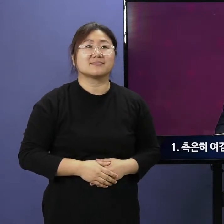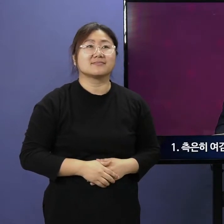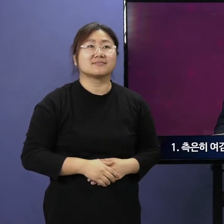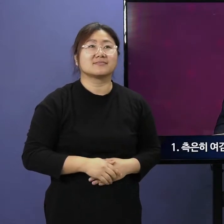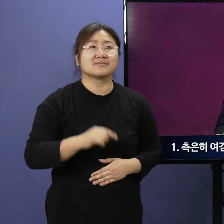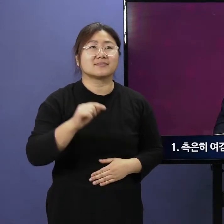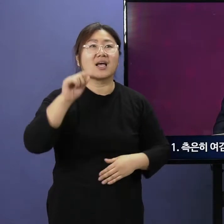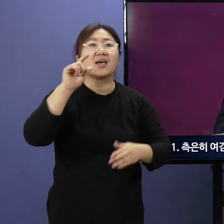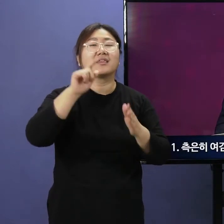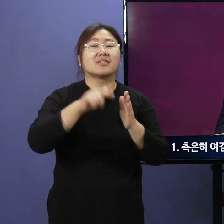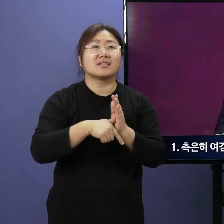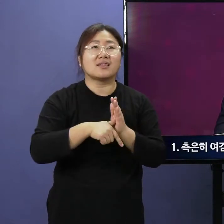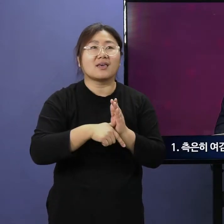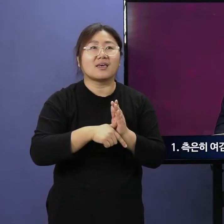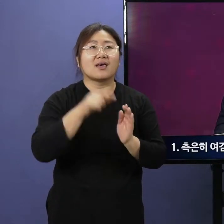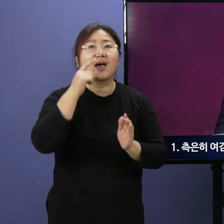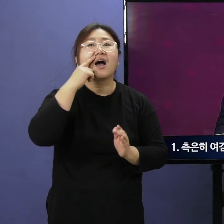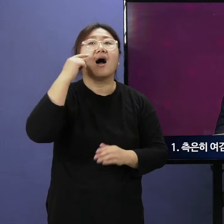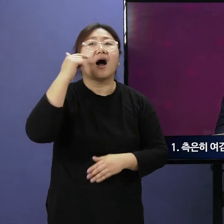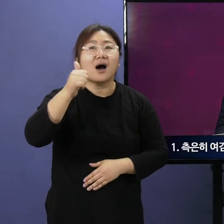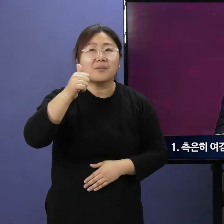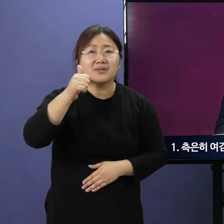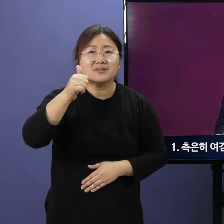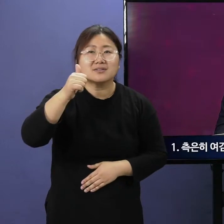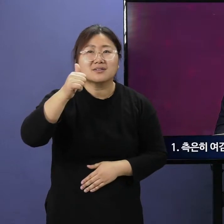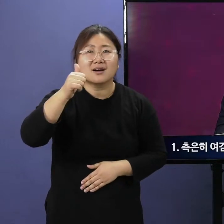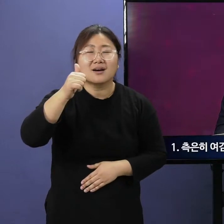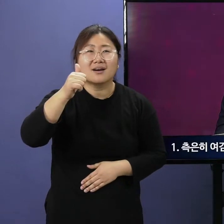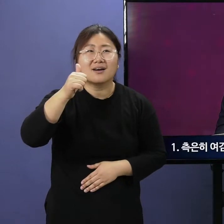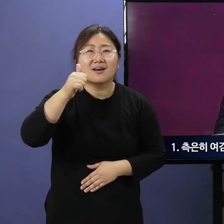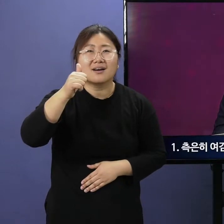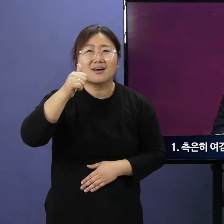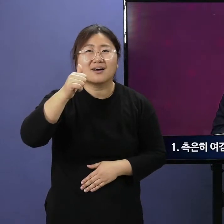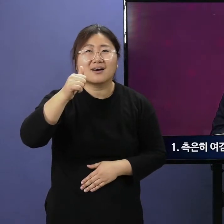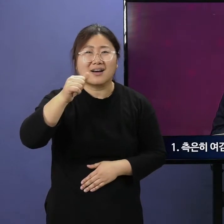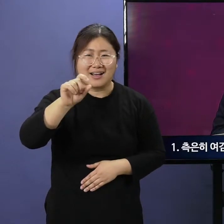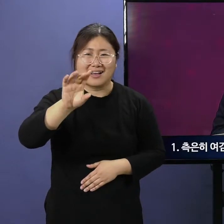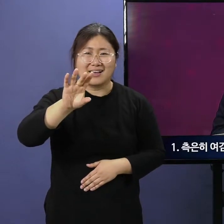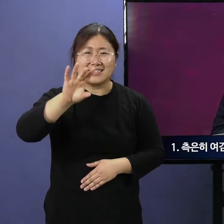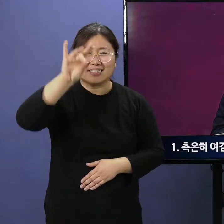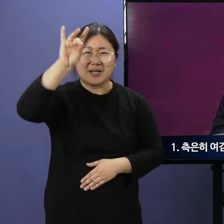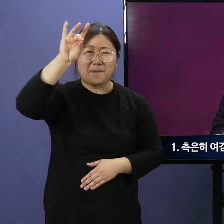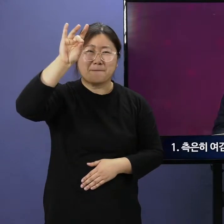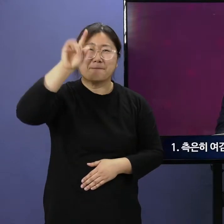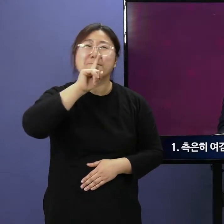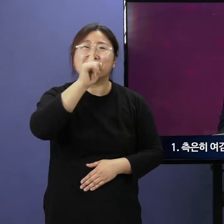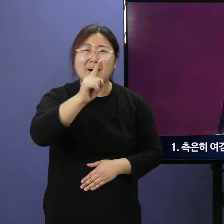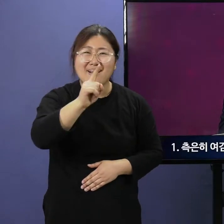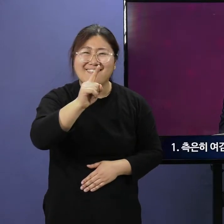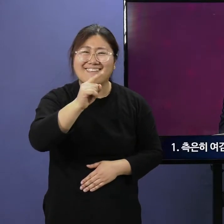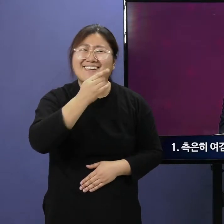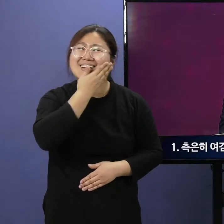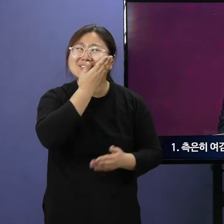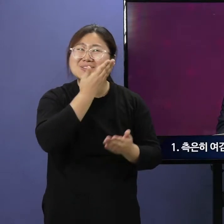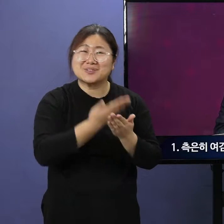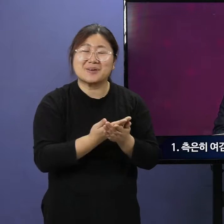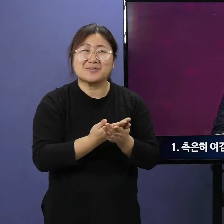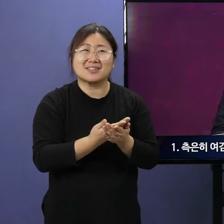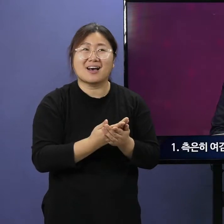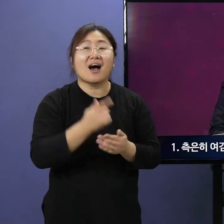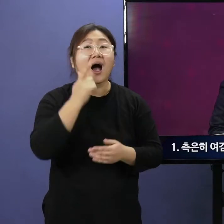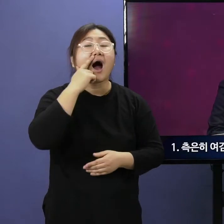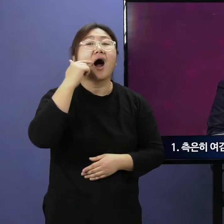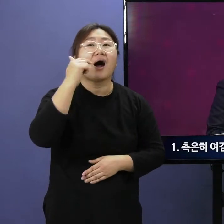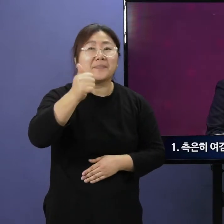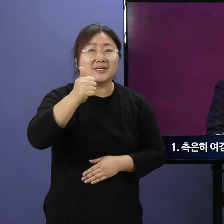이때 배우가 내뱉는 첫 단어가 매우 중요합니다. 지금 아버지가 그와